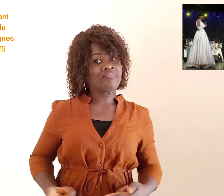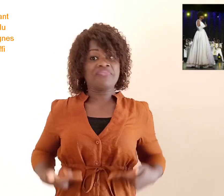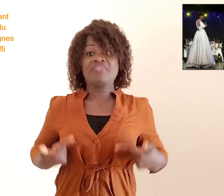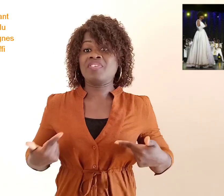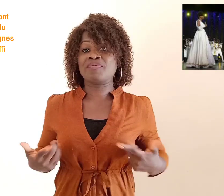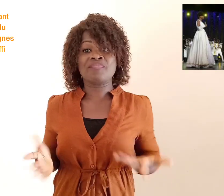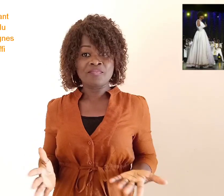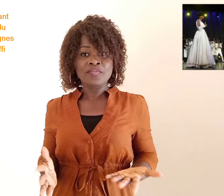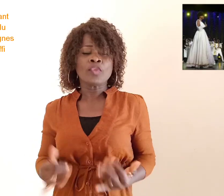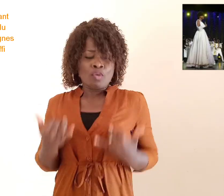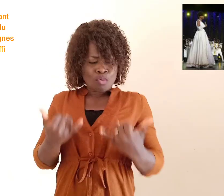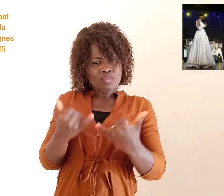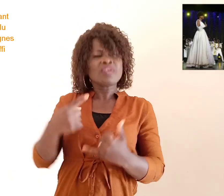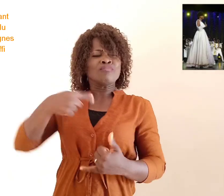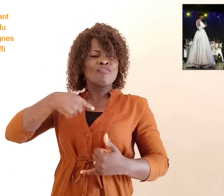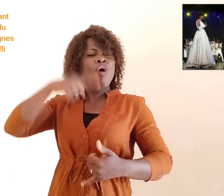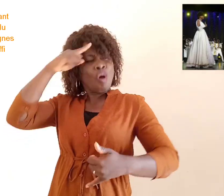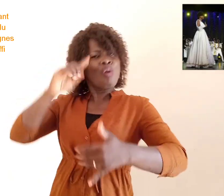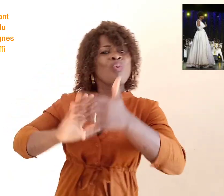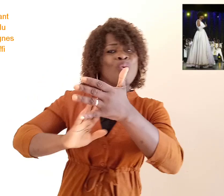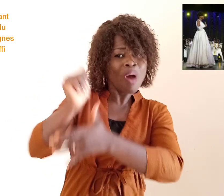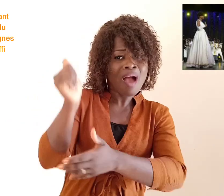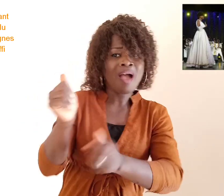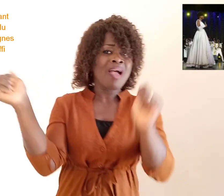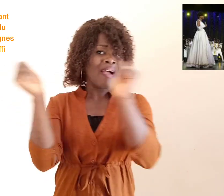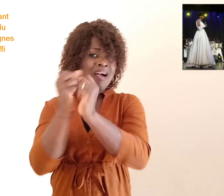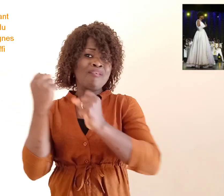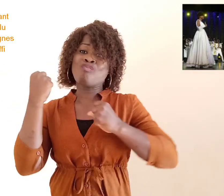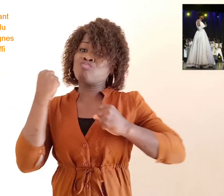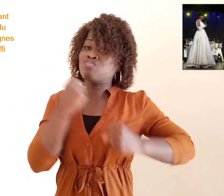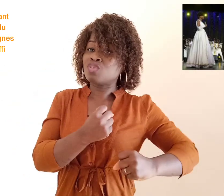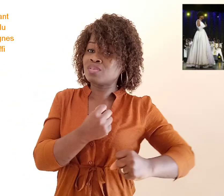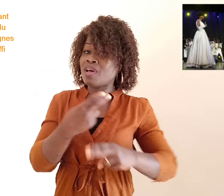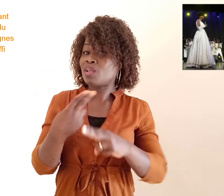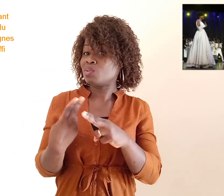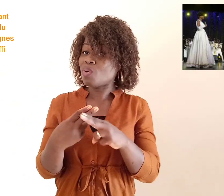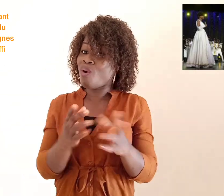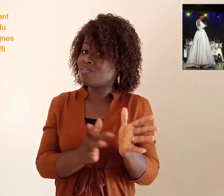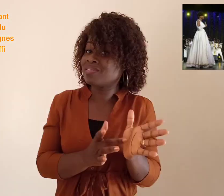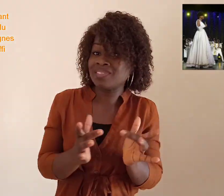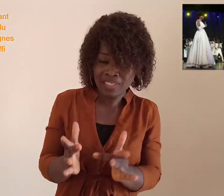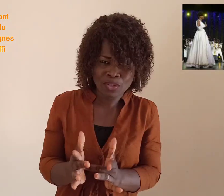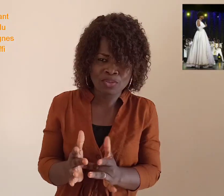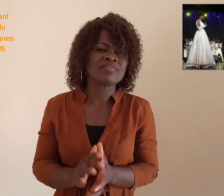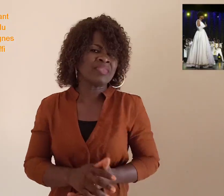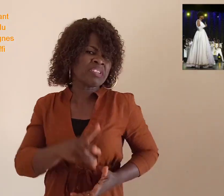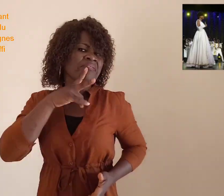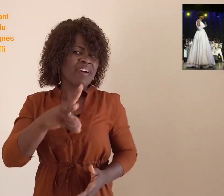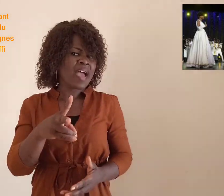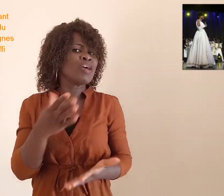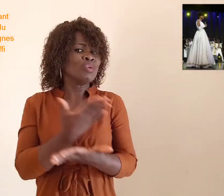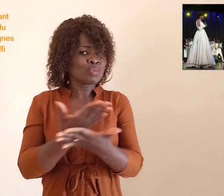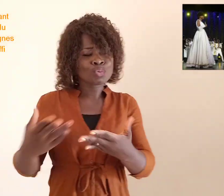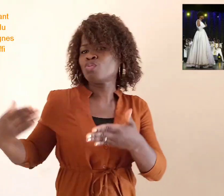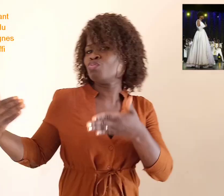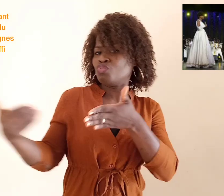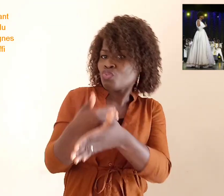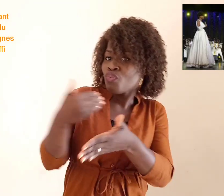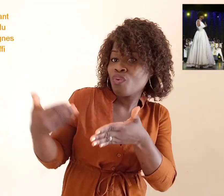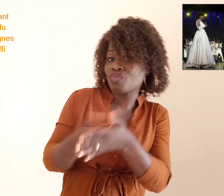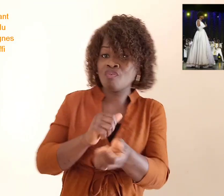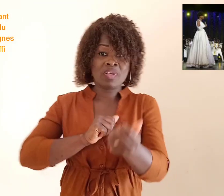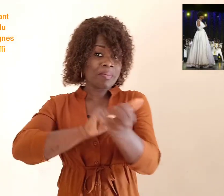Et ce soir je suis en train de croire par la puissance du nom de Jésus qu'il y a quelque chose de nouveau qui se passe